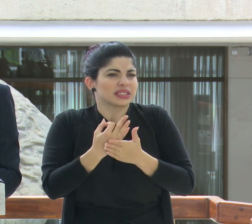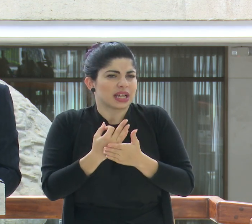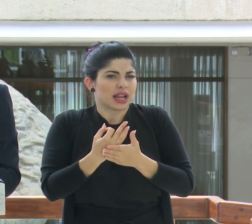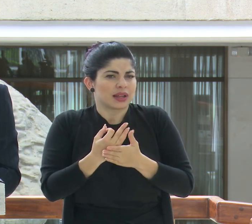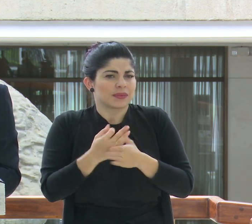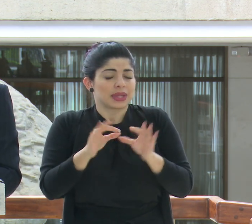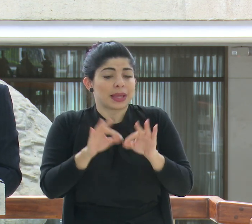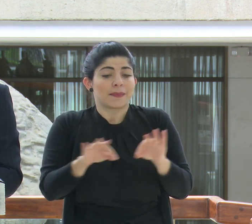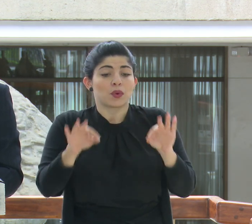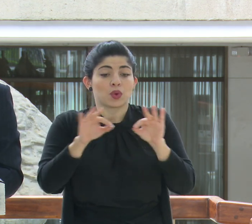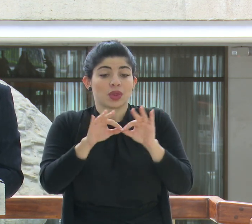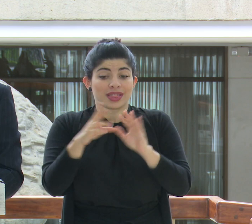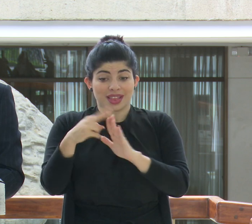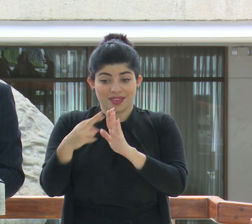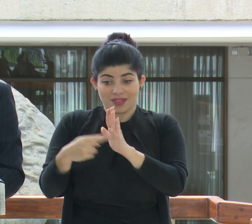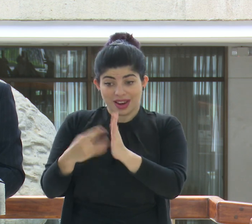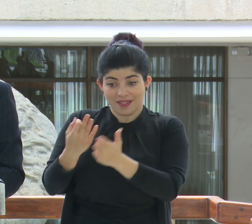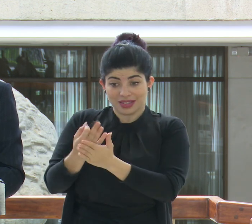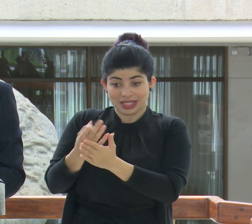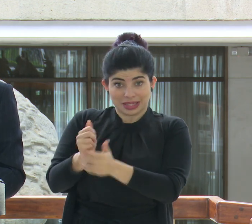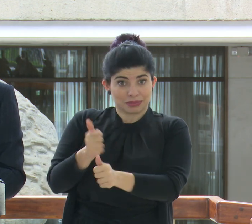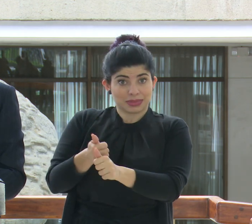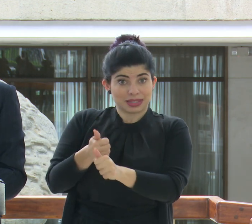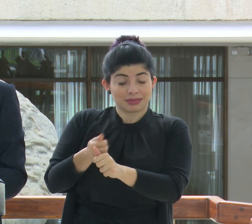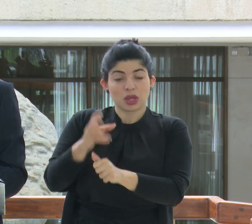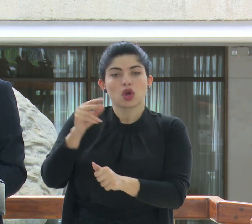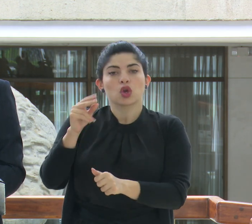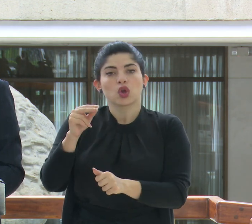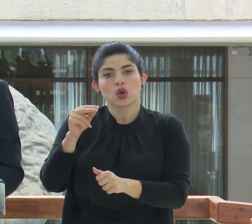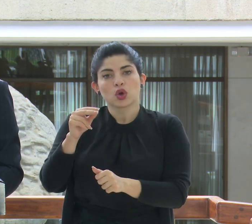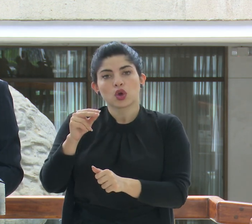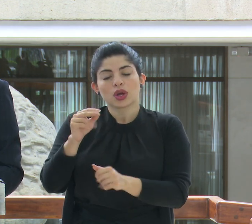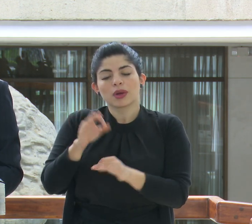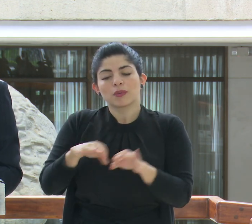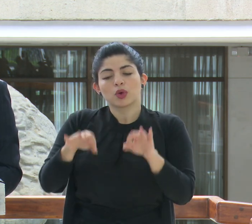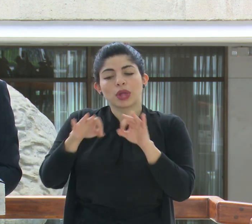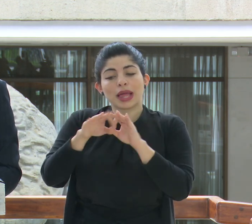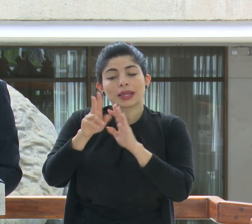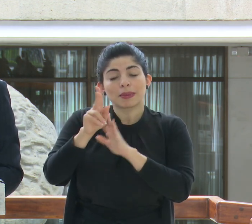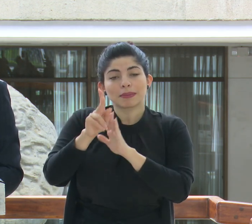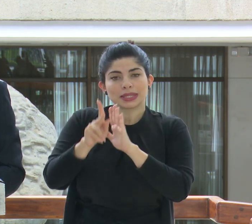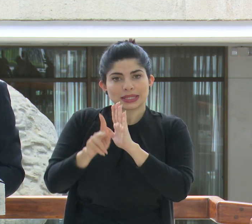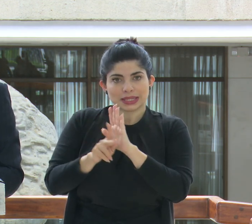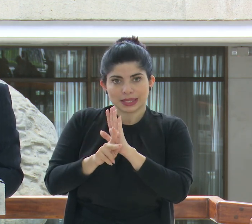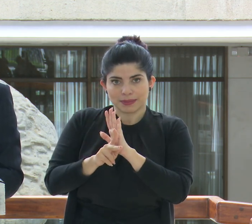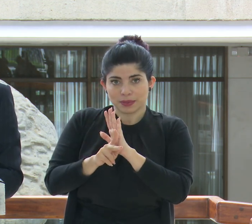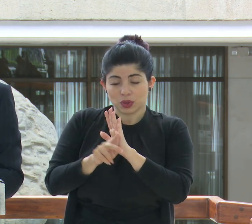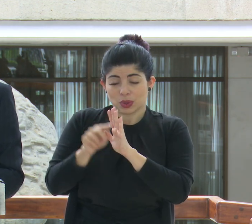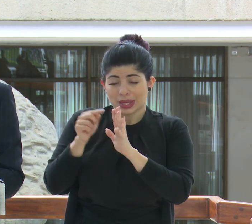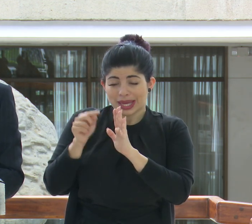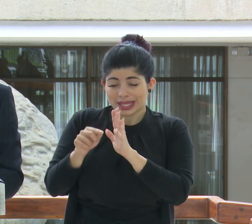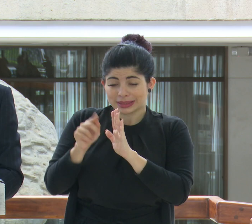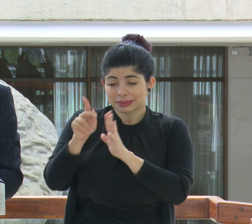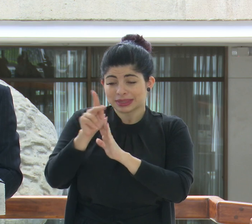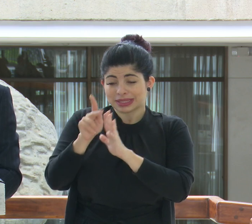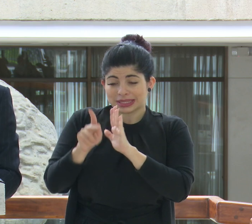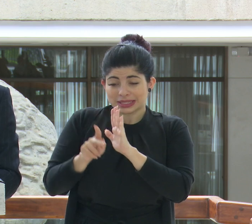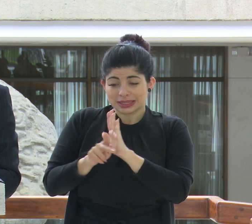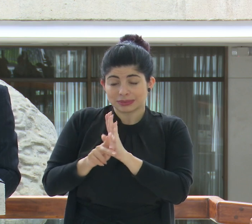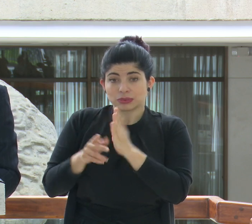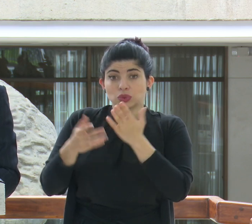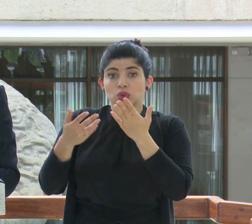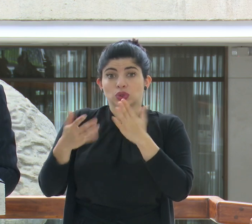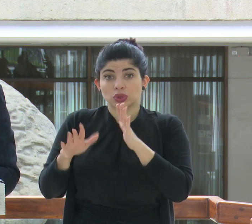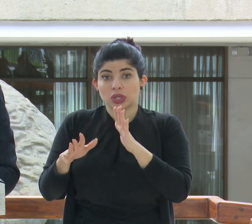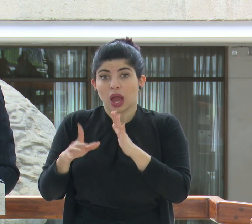lo importante no es la regla fiscal por la regla fiscal. Lo importante es un principio, que de hecho ese principio ya está en